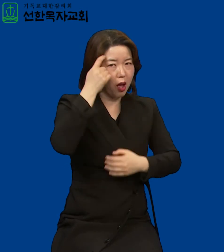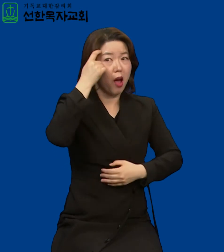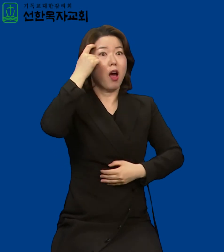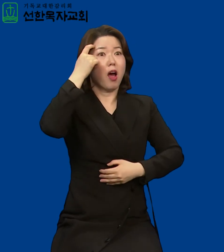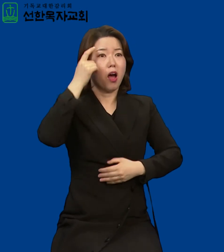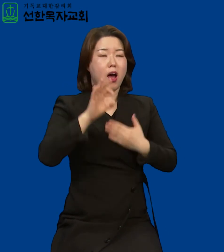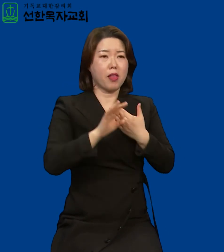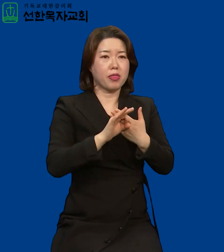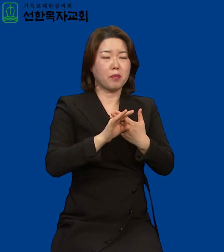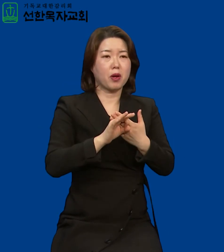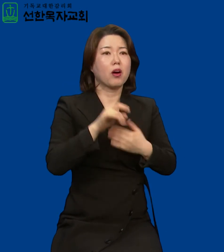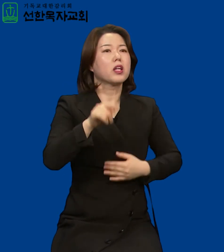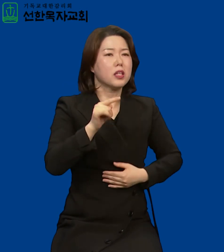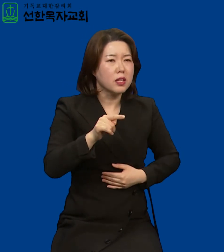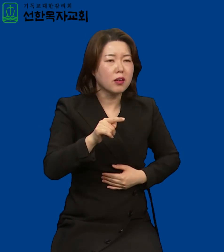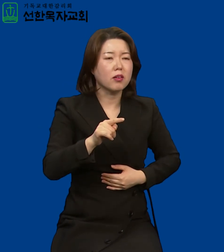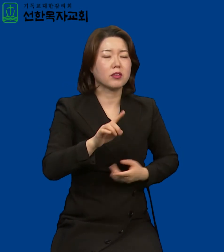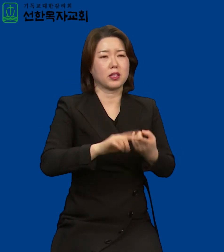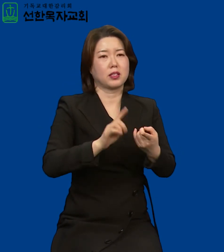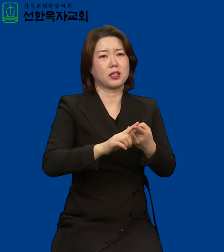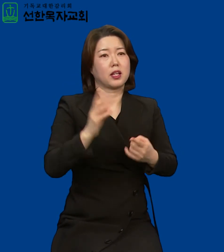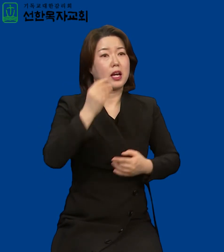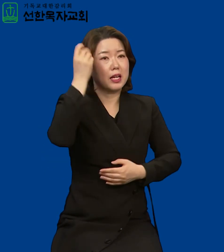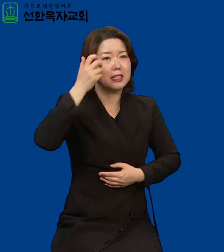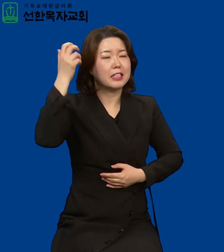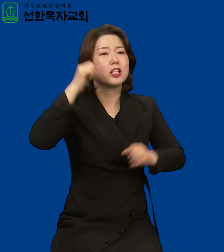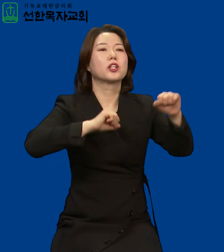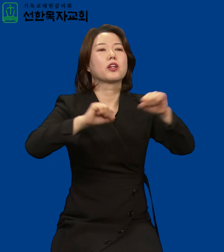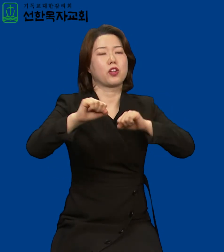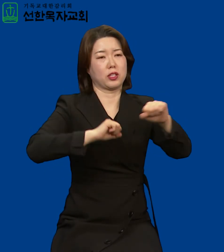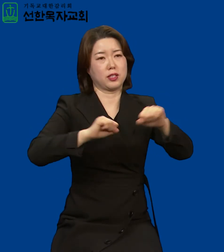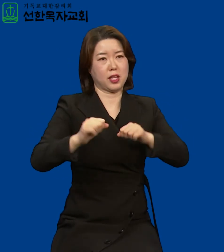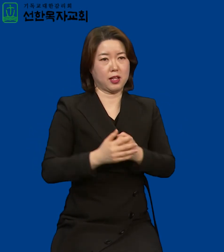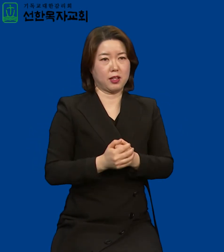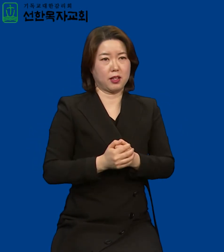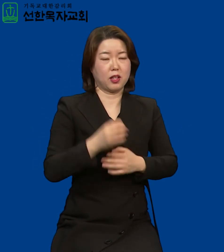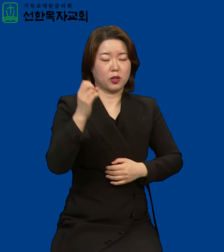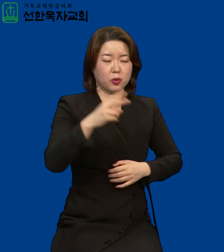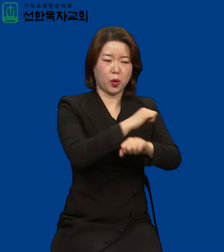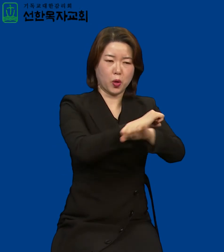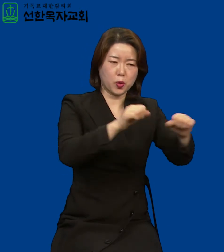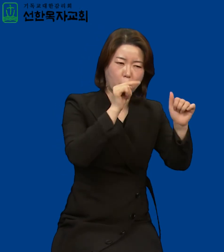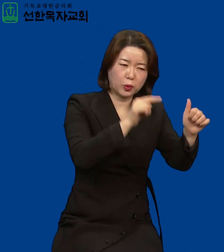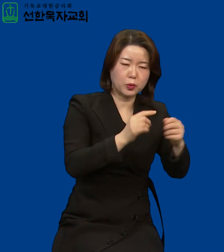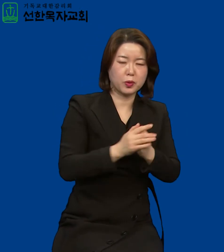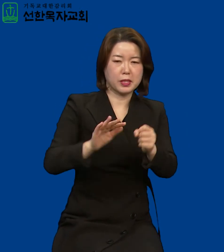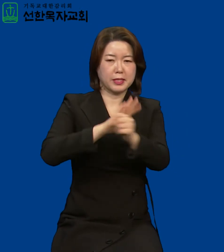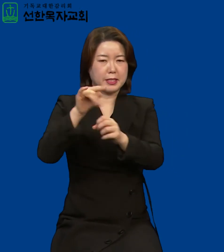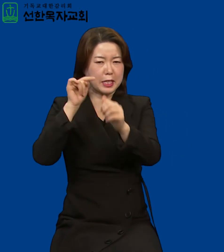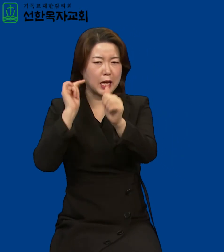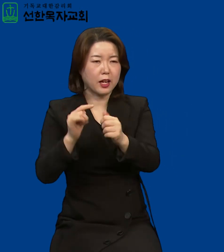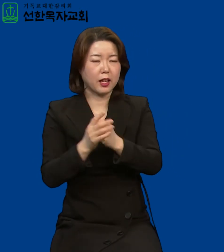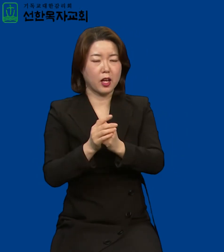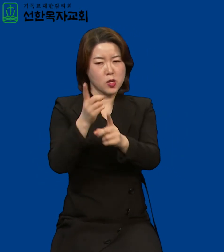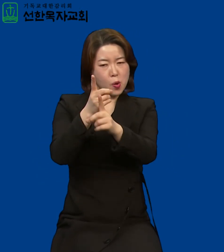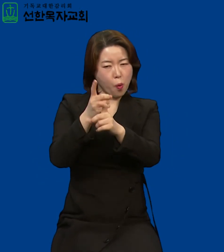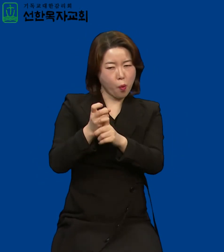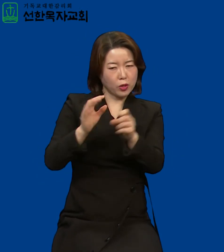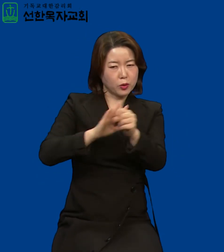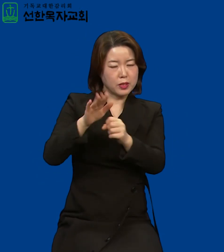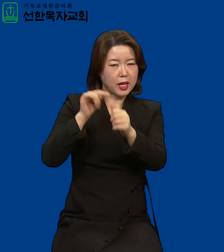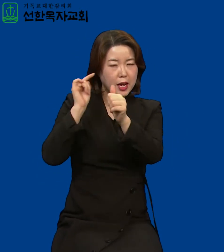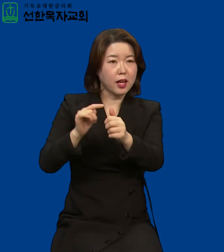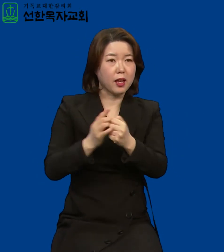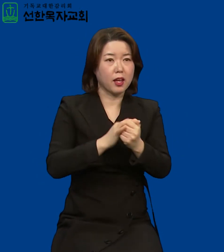여러분 성령의 역사예요. 여러분 용서하라, 사랑하라, 원수도 용서하라, 기도만